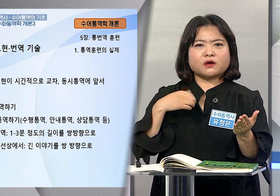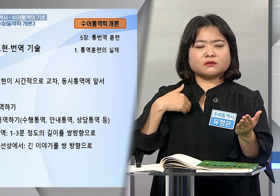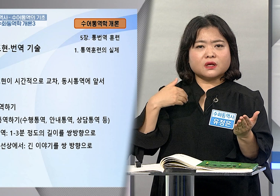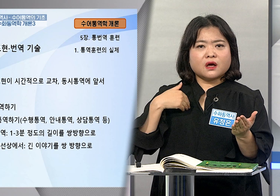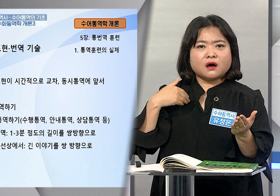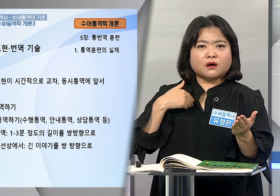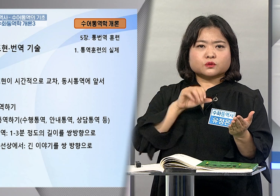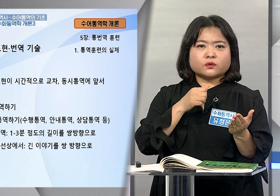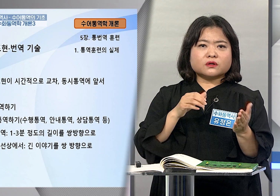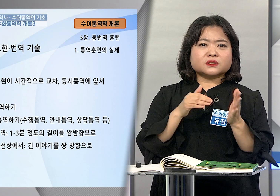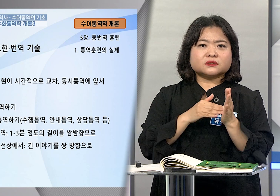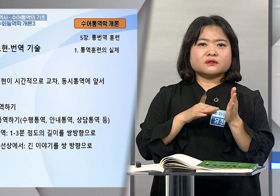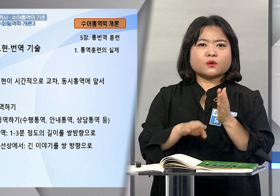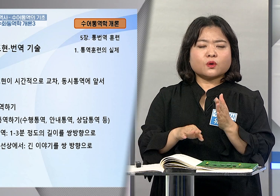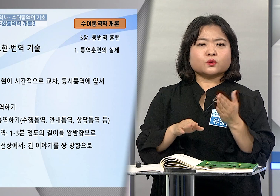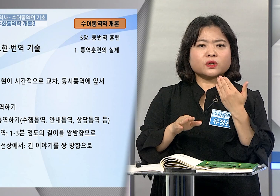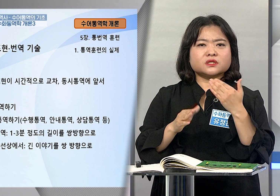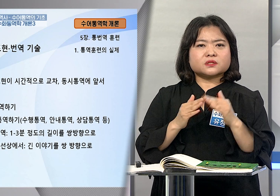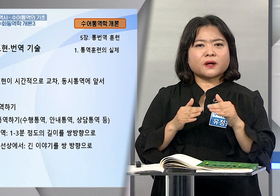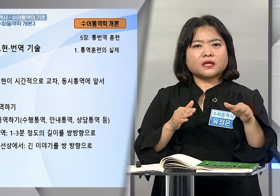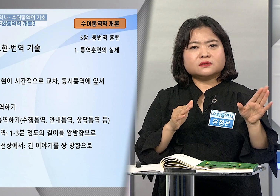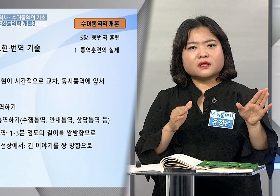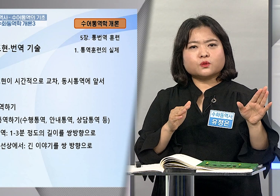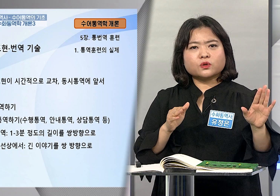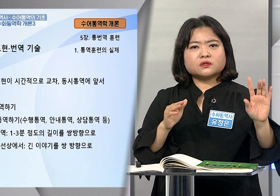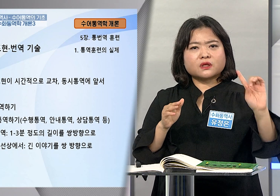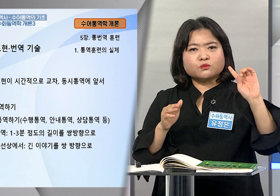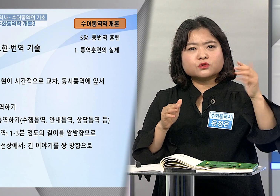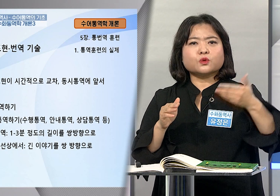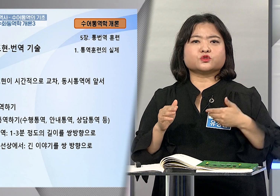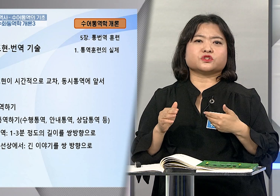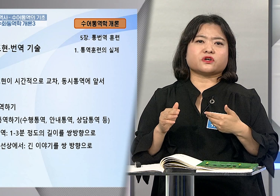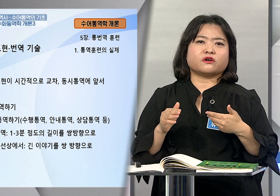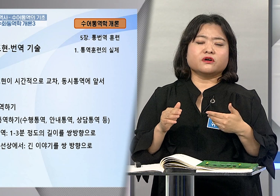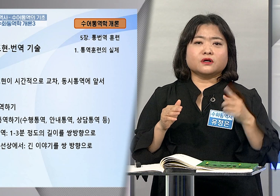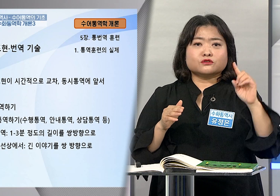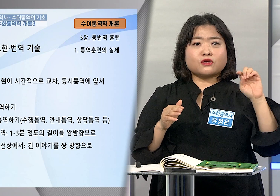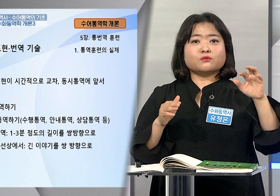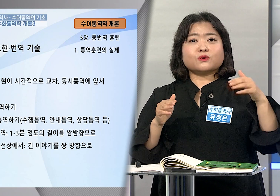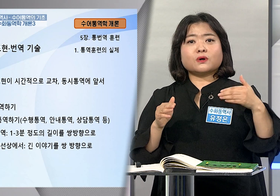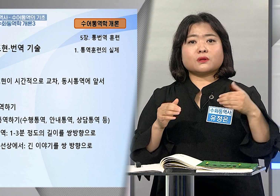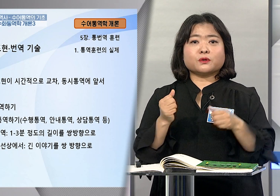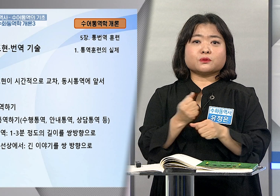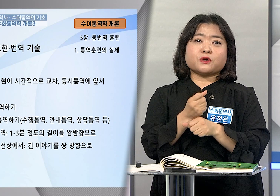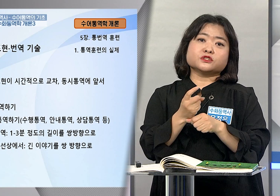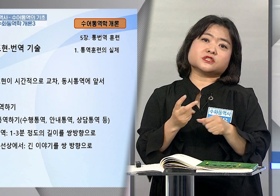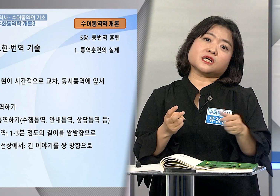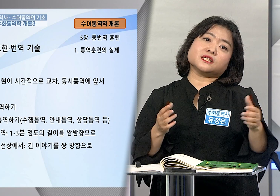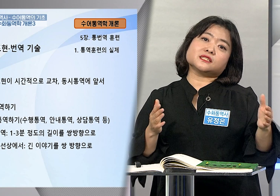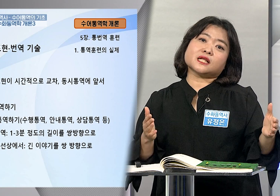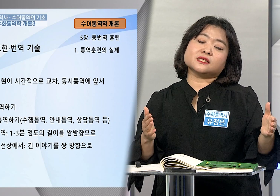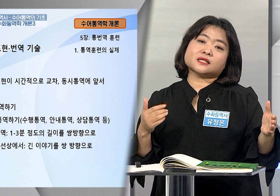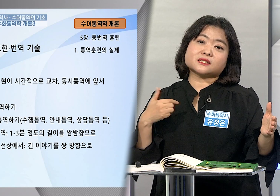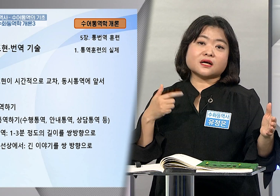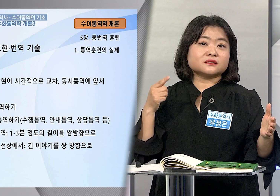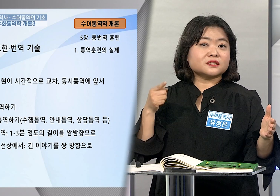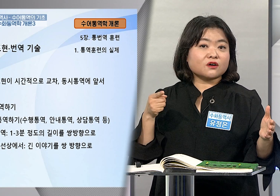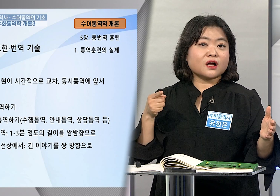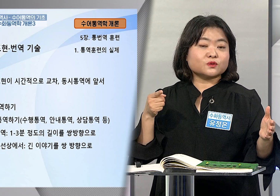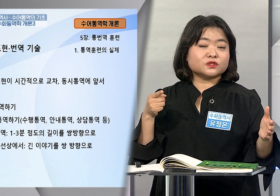왜냐하면 통역을 끝내고 농인이 집에 갔는데 농인이 되물어 올 수 있어요. 되물어 왔는데 벌써 몇 시간이 지났는데 제가 그걸 기억하고 있을